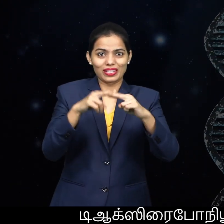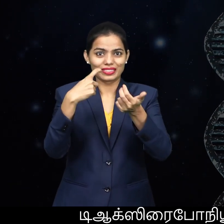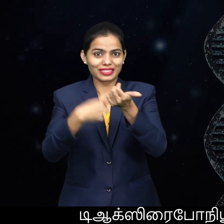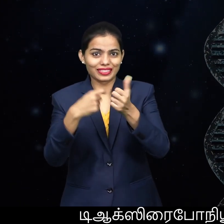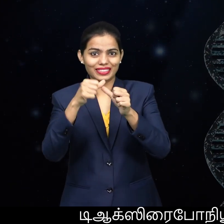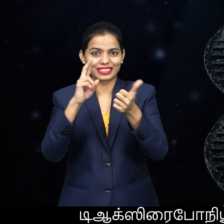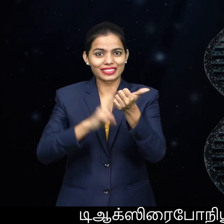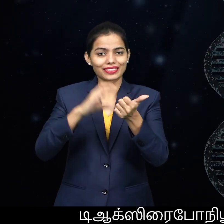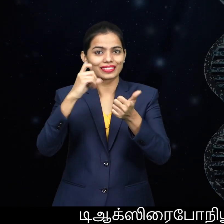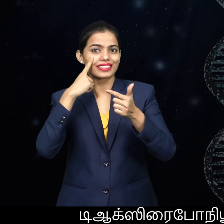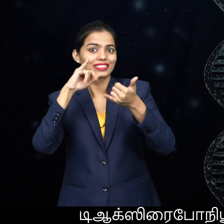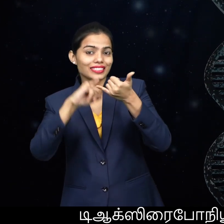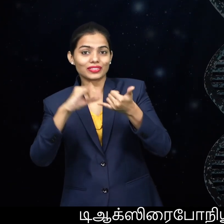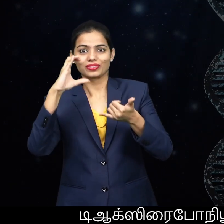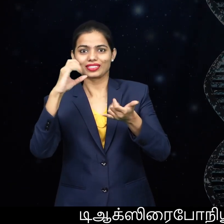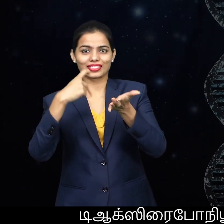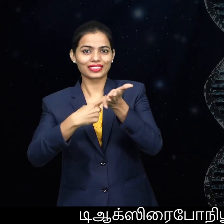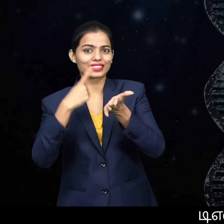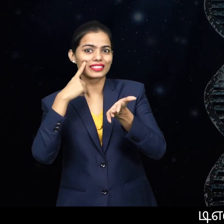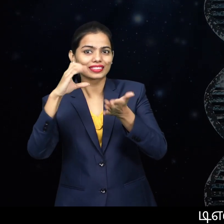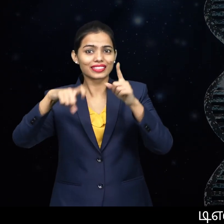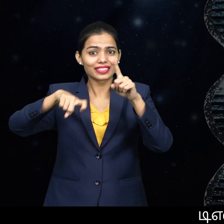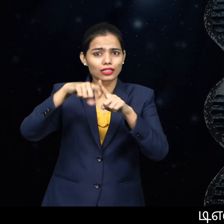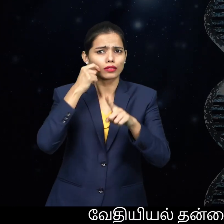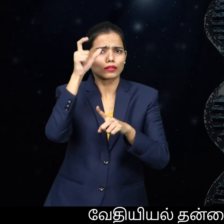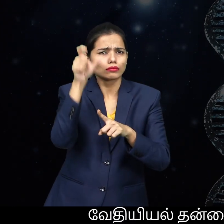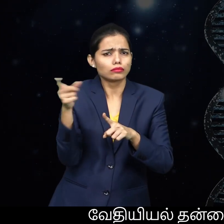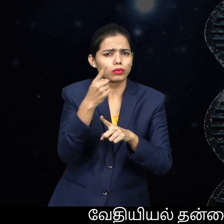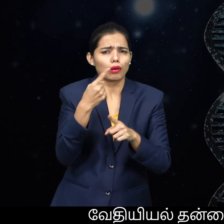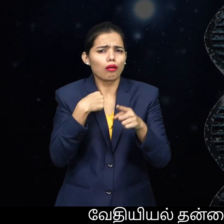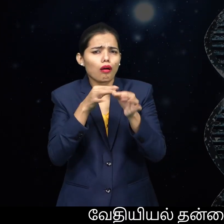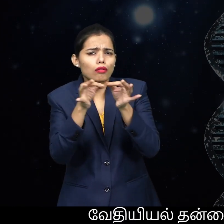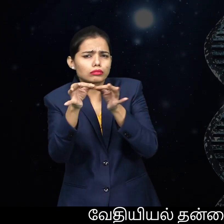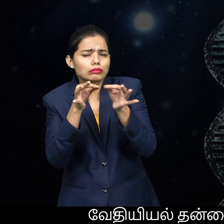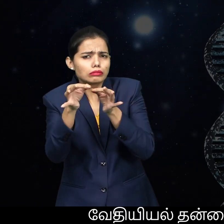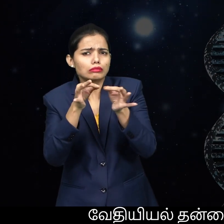டிஆக்சி ரைபோ நியூக்ளிக் அமிலம் அல்லது டிஎன்ஏவின் வேதியியல் தன்மையை தீர்மானித்தார்.